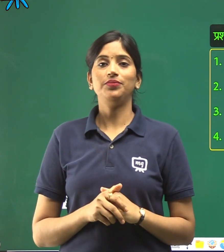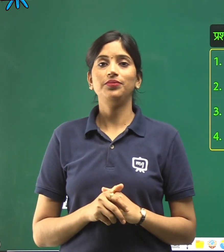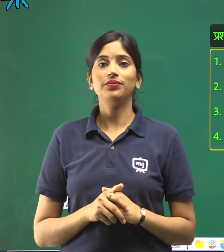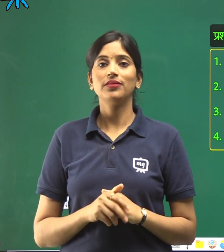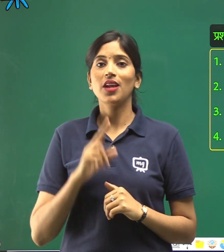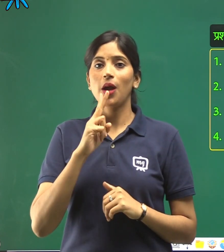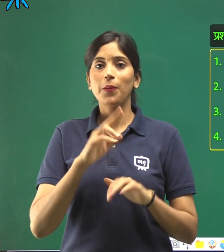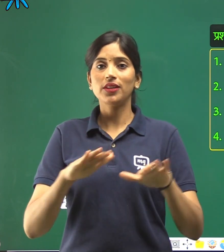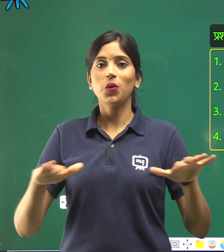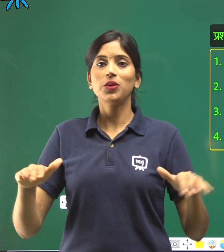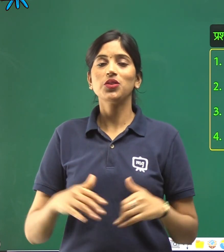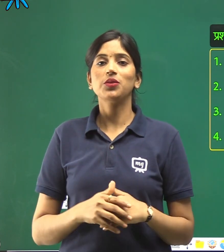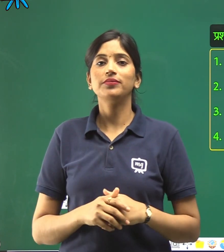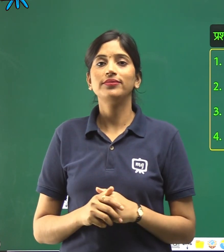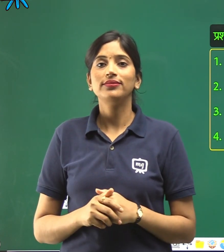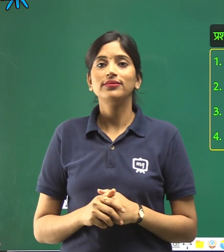बताओ बच्चों,